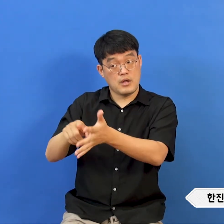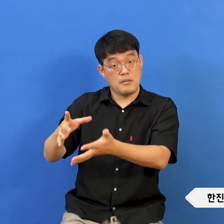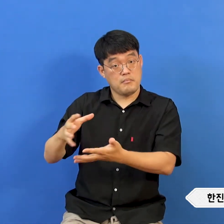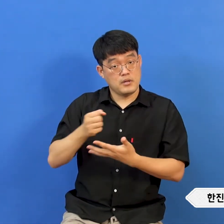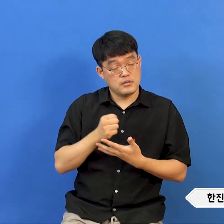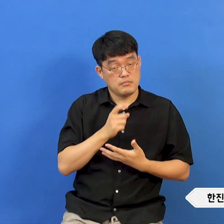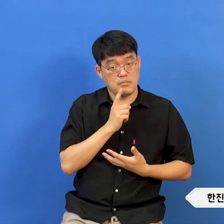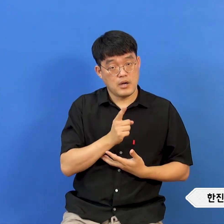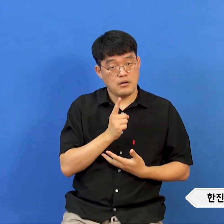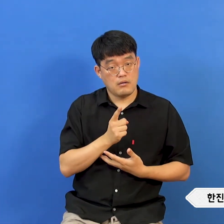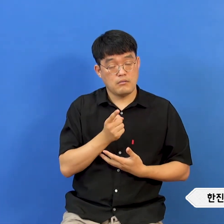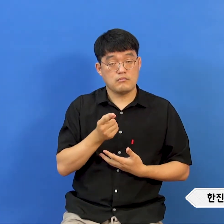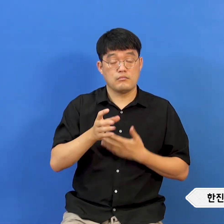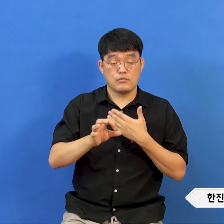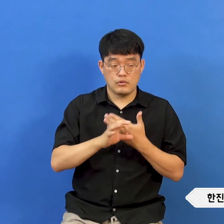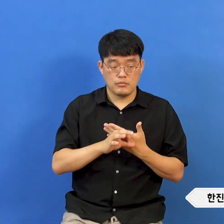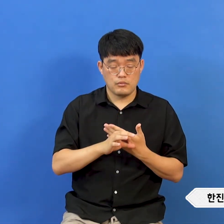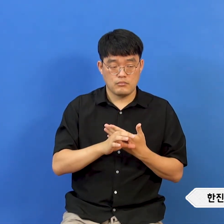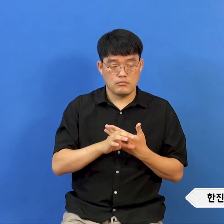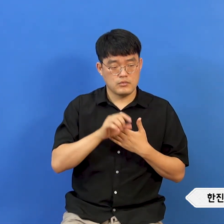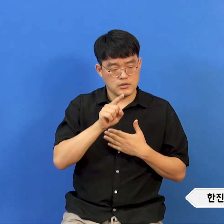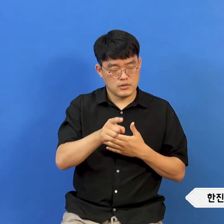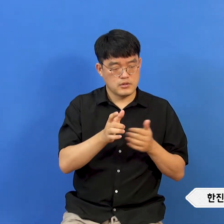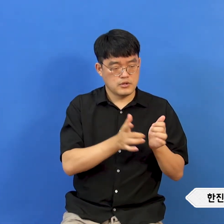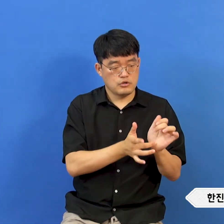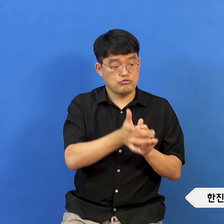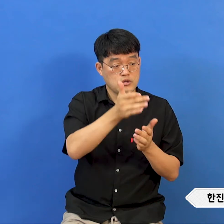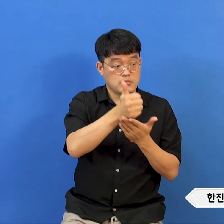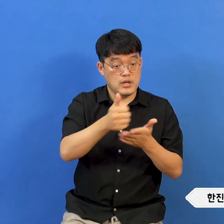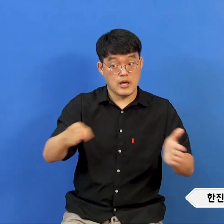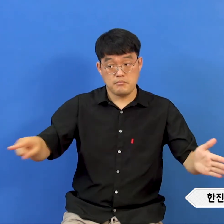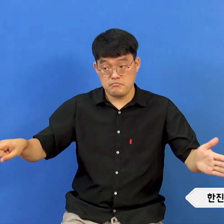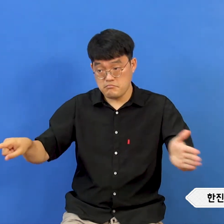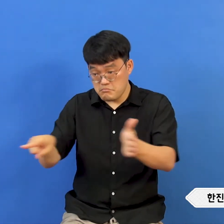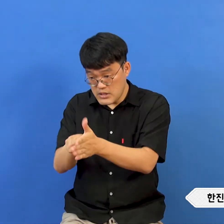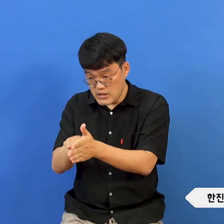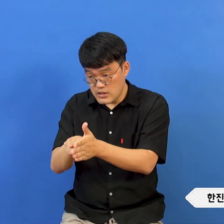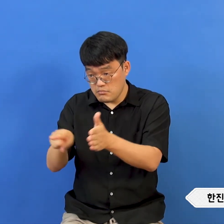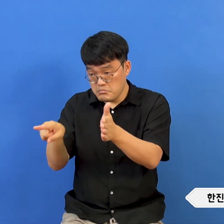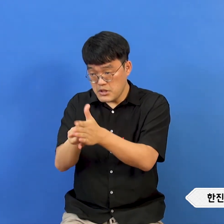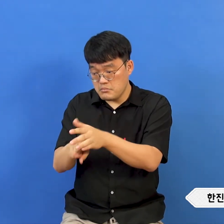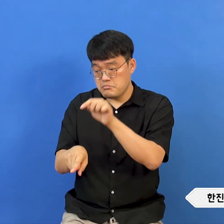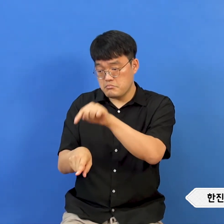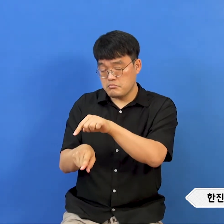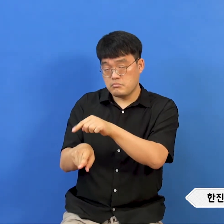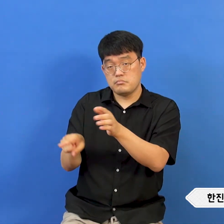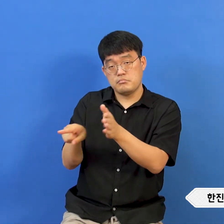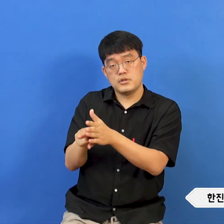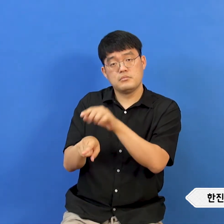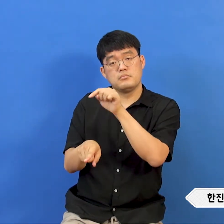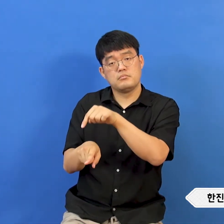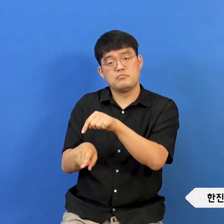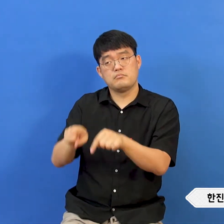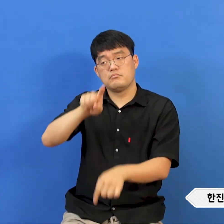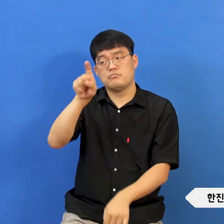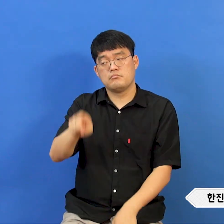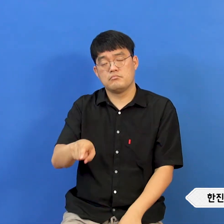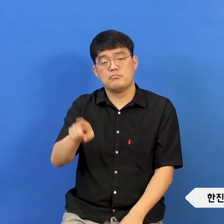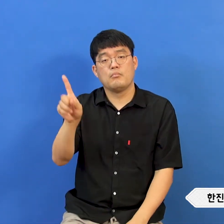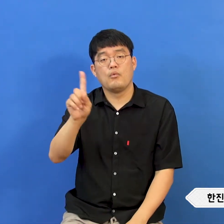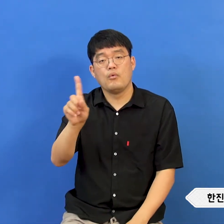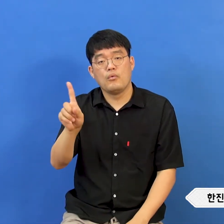것이라고 한다면, 그러면 그때의 그 예수님을 믿는다고 하는 믿음이라는 것은